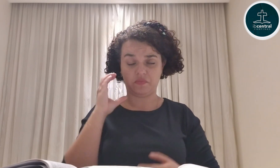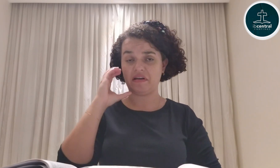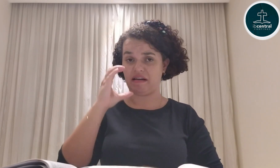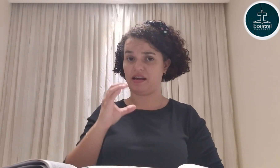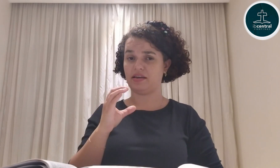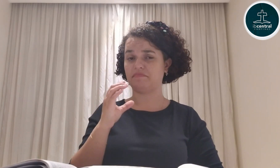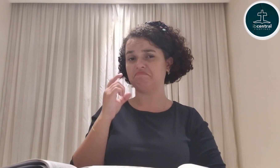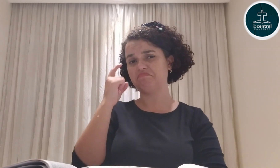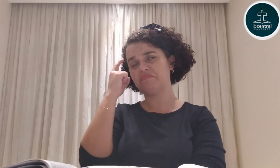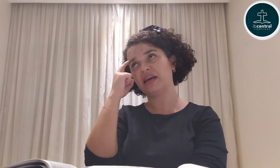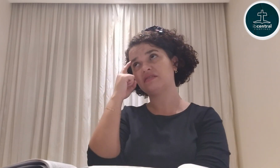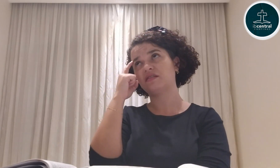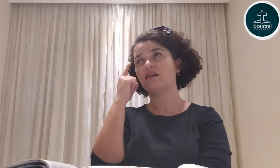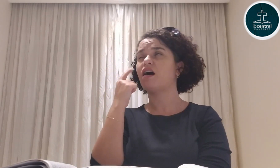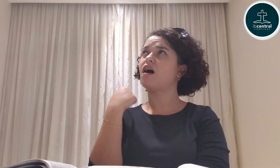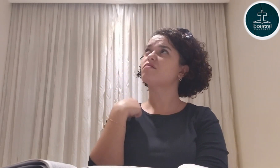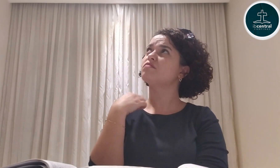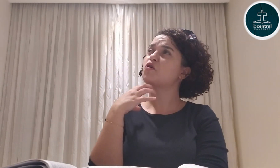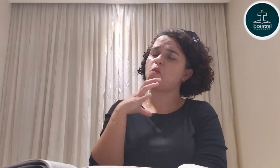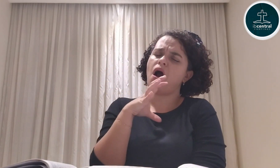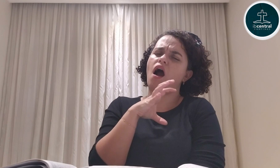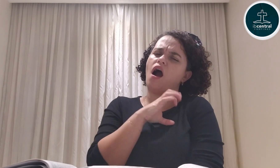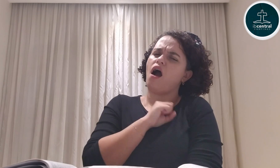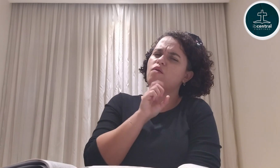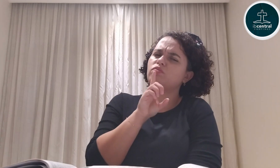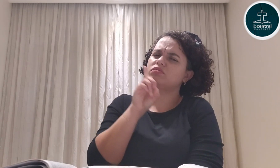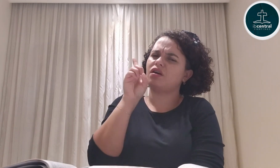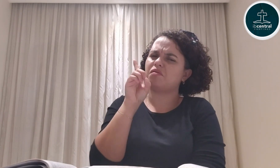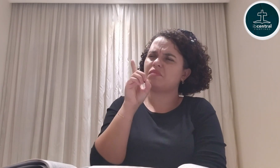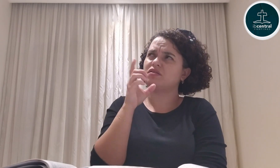a oferta de Caim. Por quê?